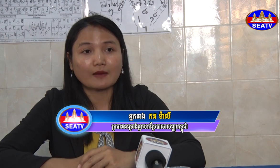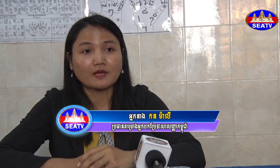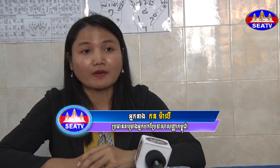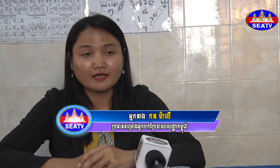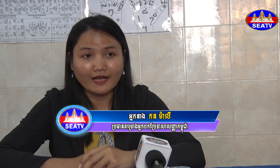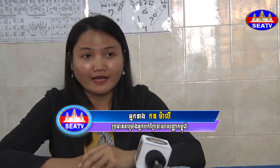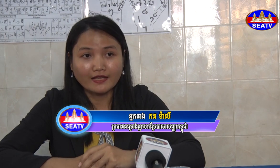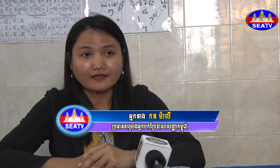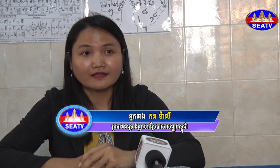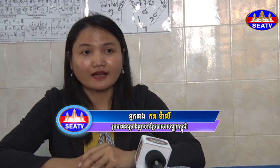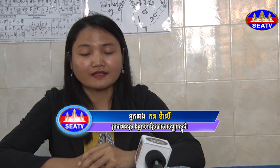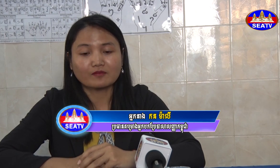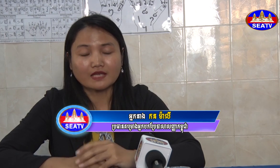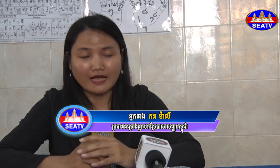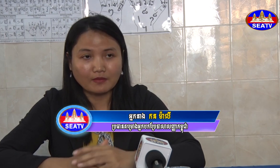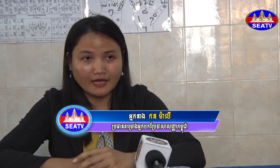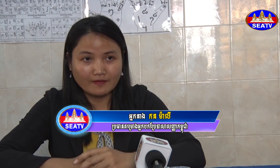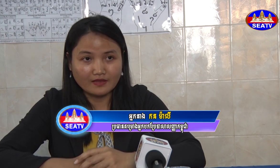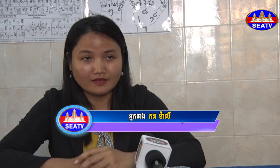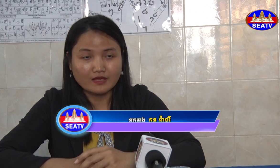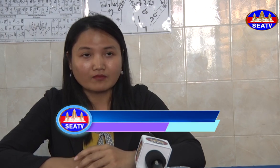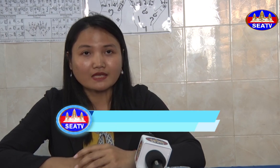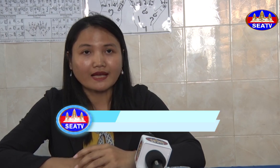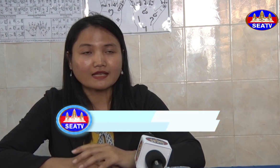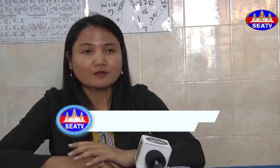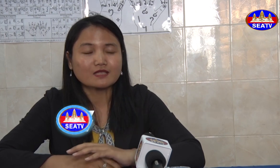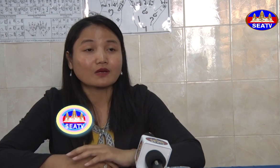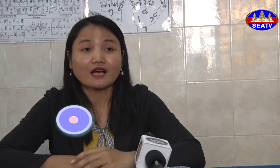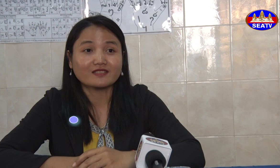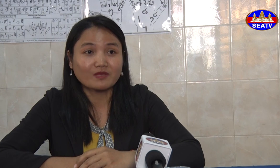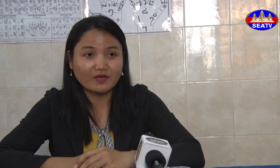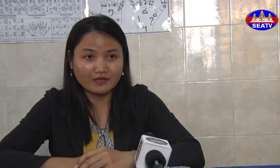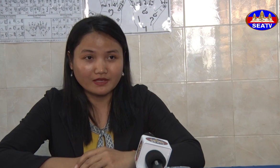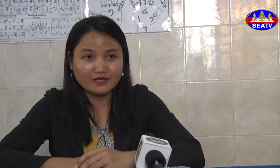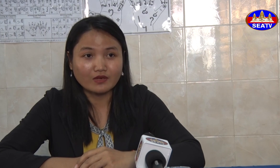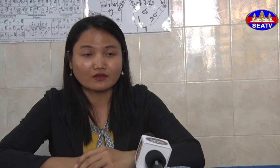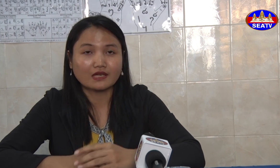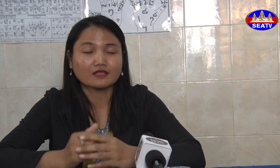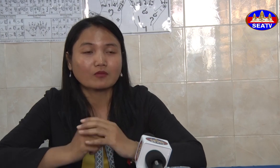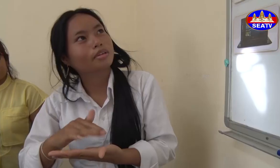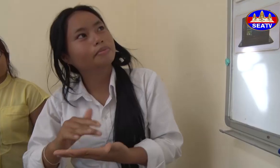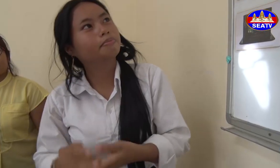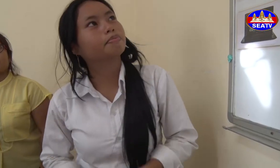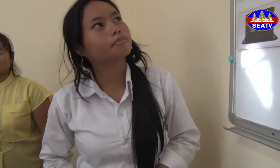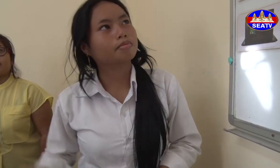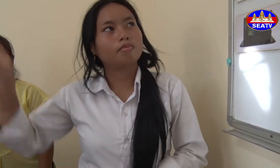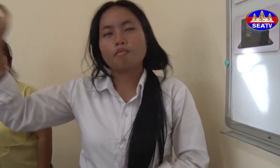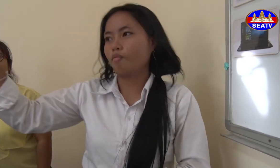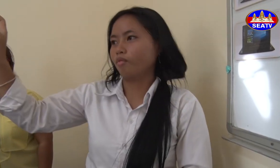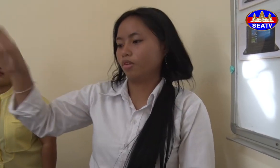ពេល3ខែហើយនឹង3ខែបន្ថែមទៀត3ខែហ្នឹងបើសិនមកគាត់អត់សូវមានពេលវេលាគាត់គាត់អាចចង់មករៀនឲ្យយល់ដឹងអាហ្នឹងគឺហៅថាស